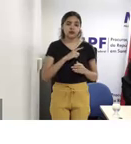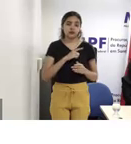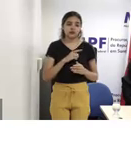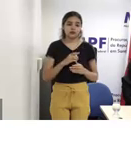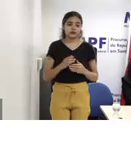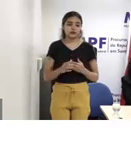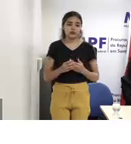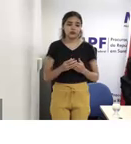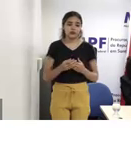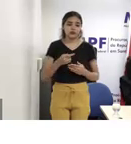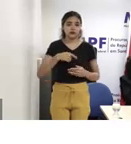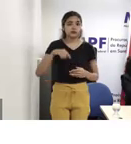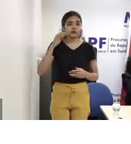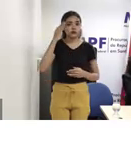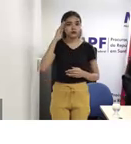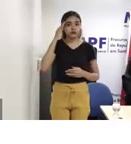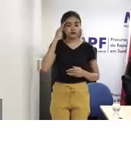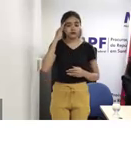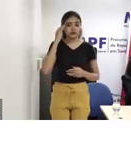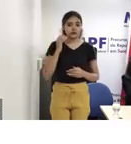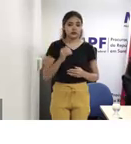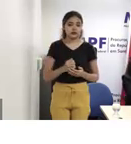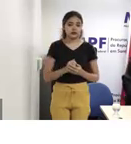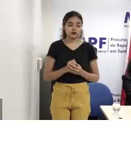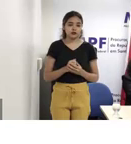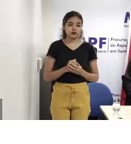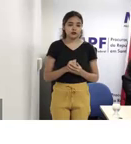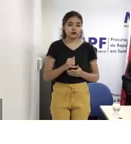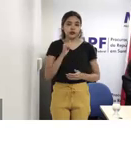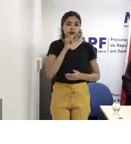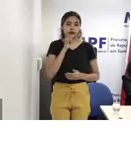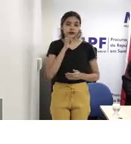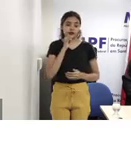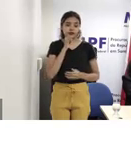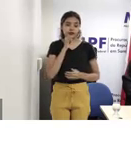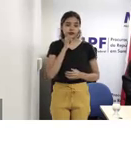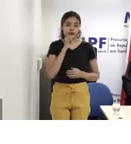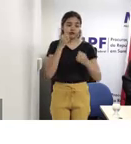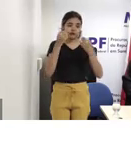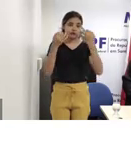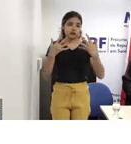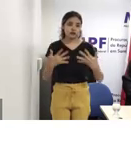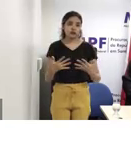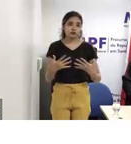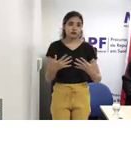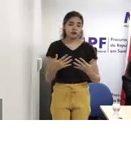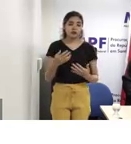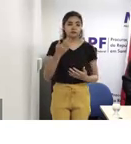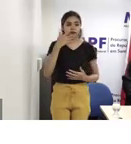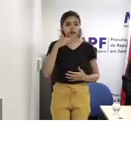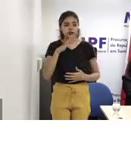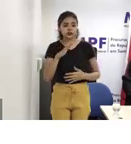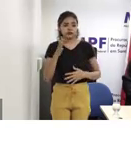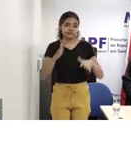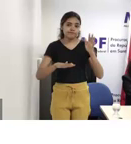aprender com com ele ele colocou que muitas vezes a criança não tem noção do que tá acontecendo não tem noção da condição de